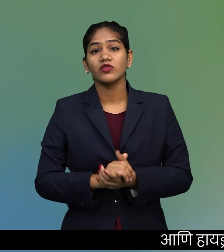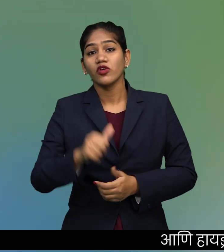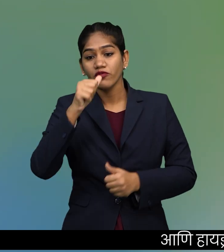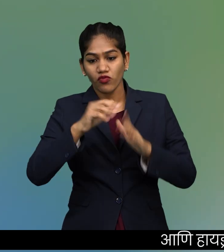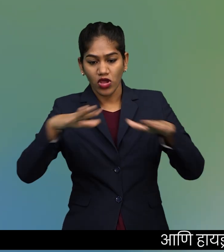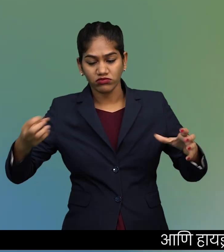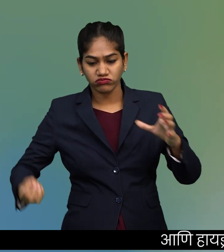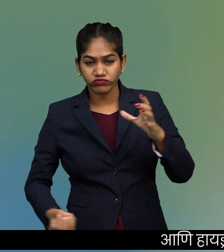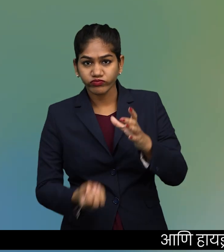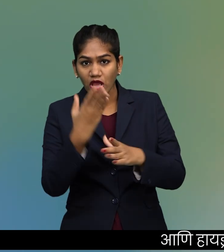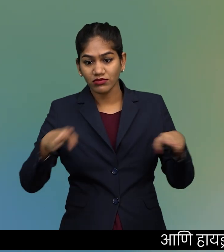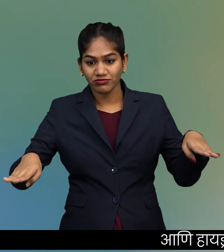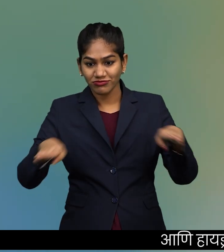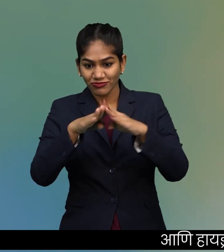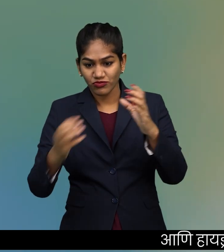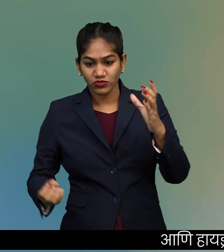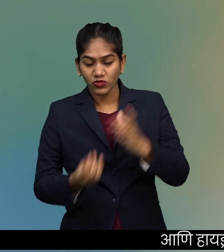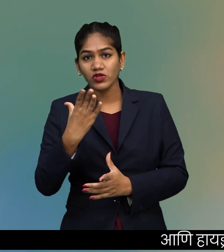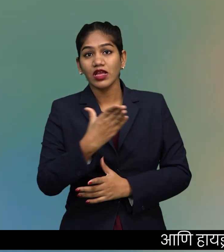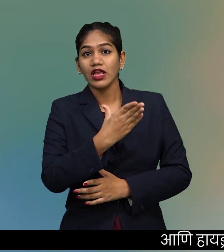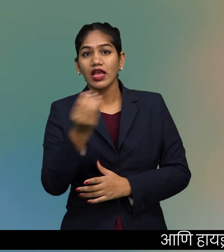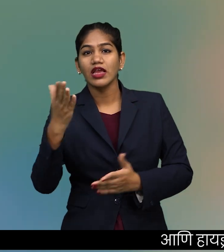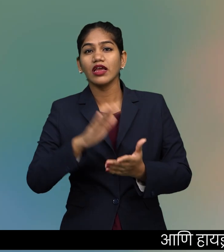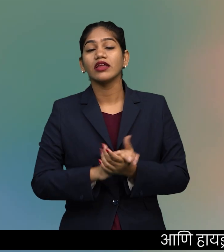आणि हायड्रोथर्मल व्हेंटमधून येतात.